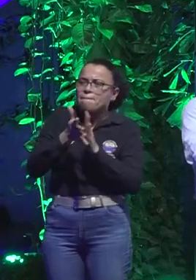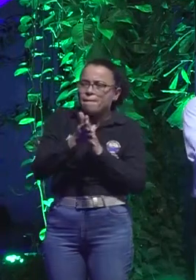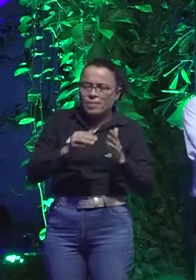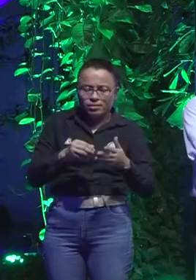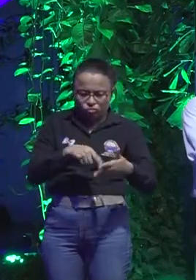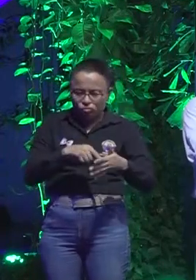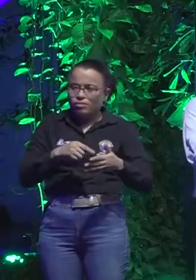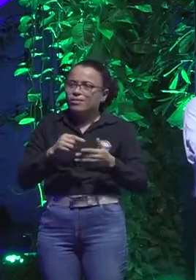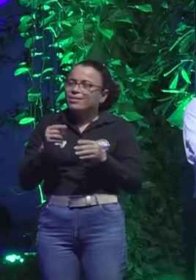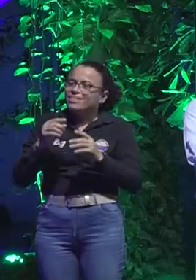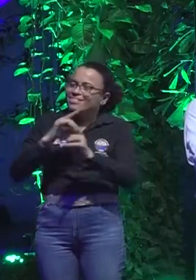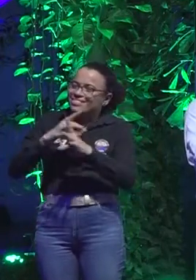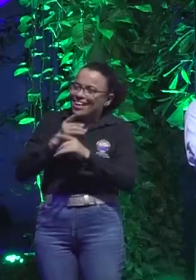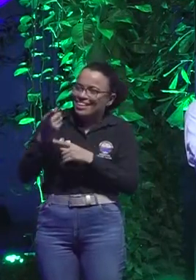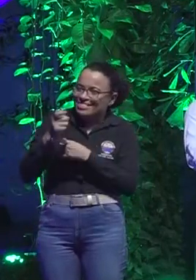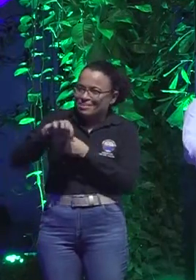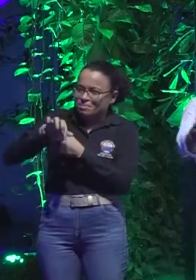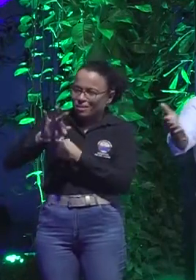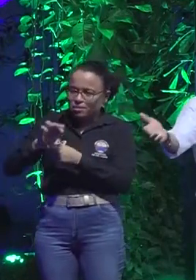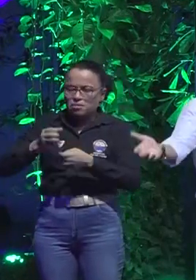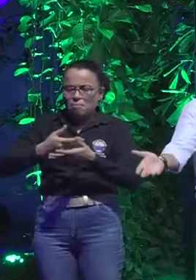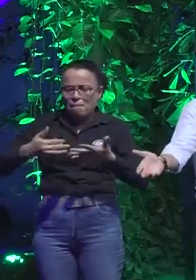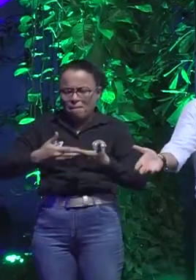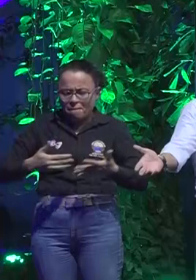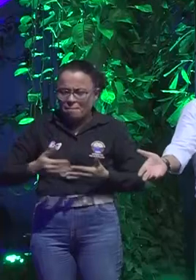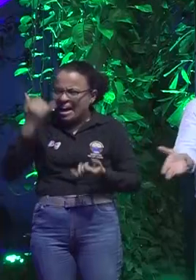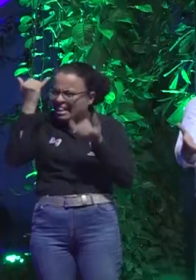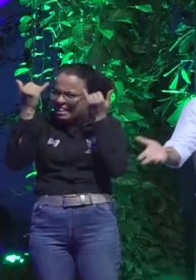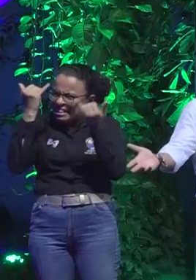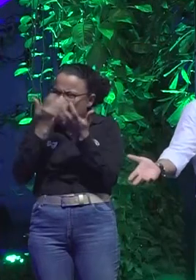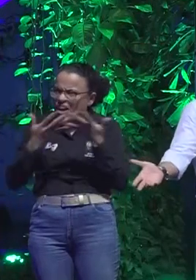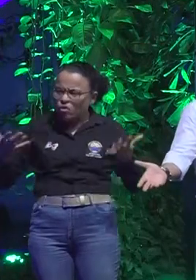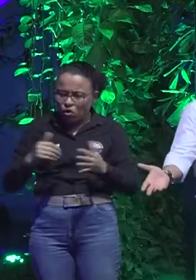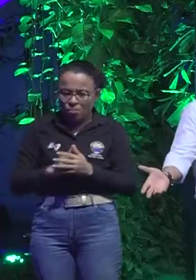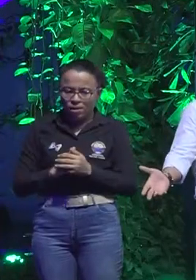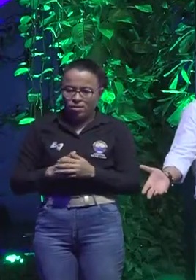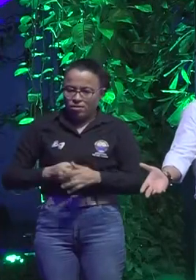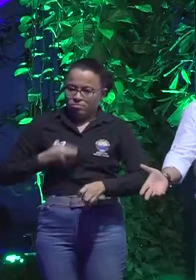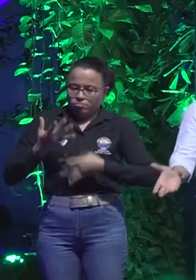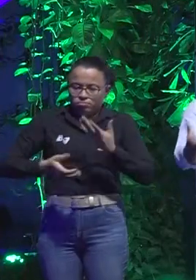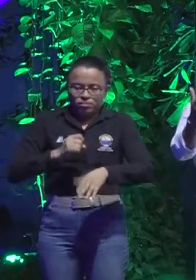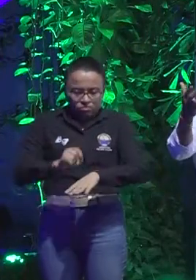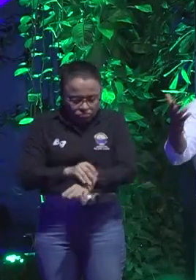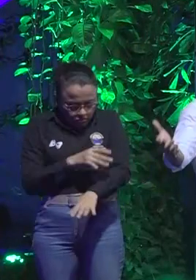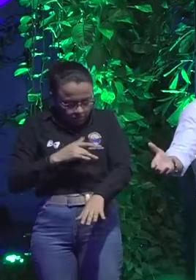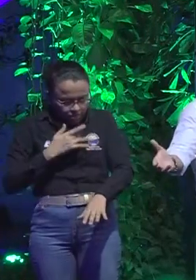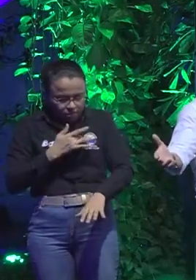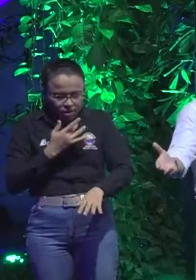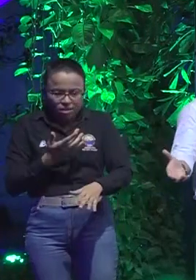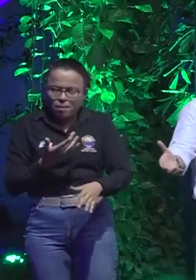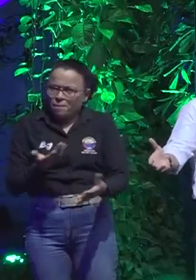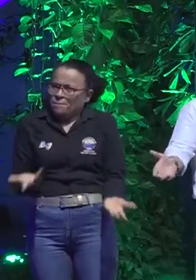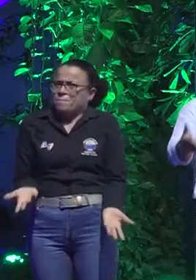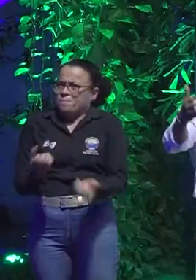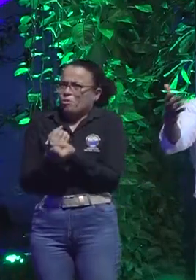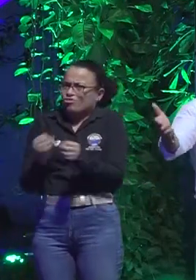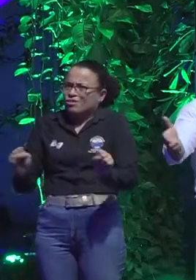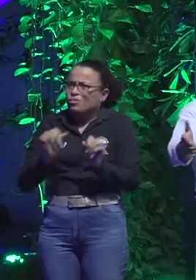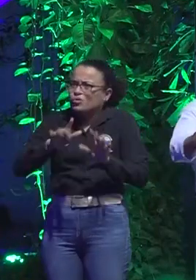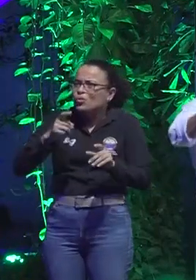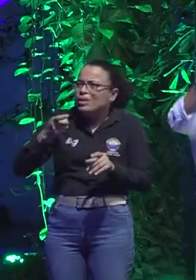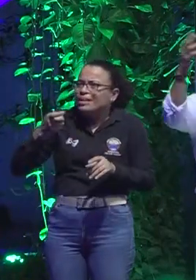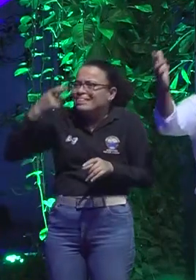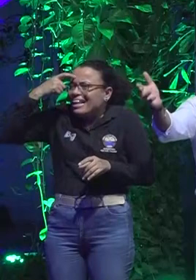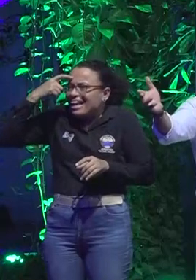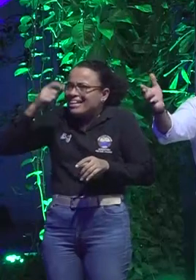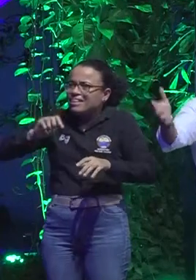un profesor que nos cambió la vida, una profesora. A ChatGPT nadie le cambió la vida porque no tiene vida. Y si la educación no se da cuenta de eso y sigue mandando